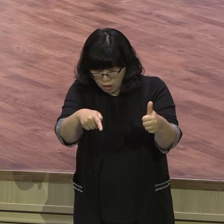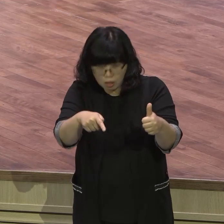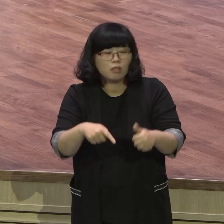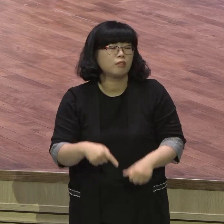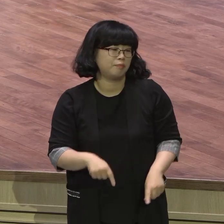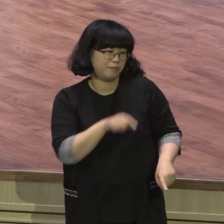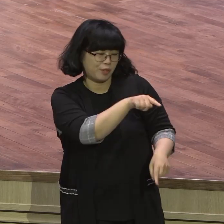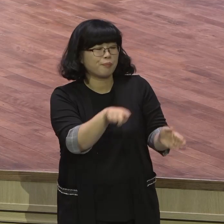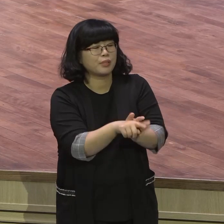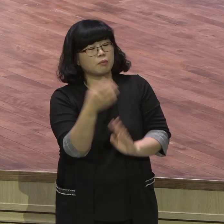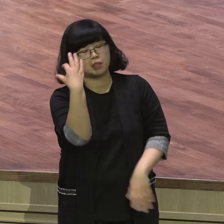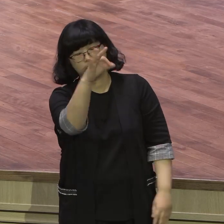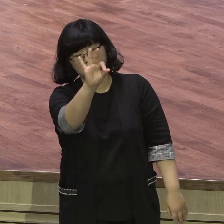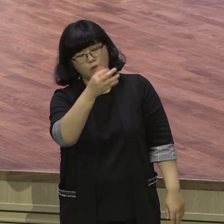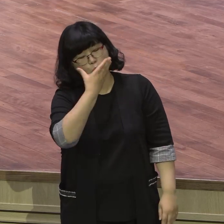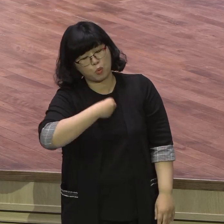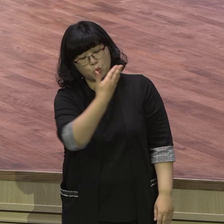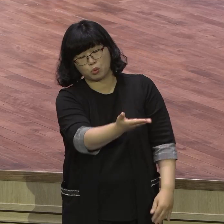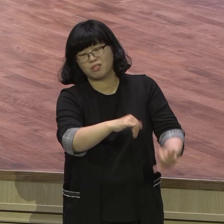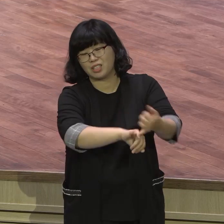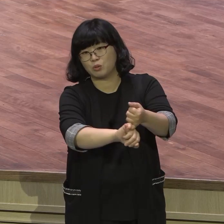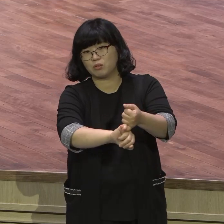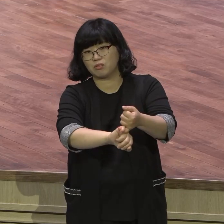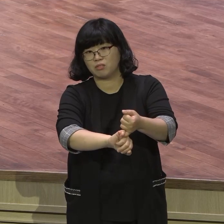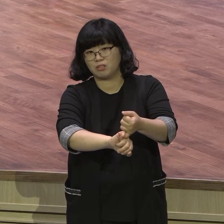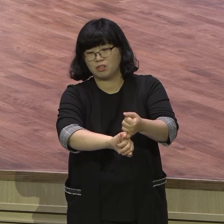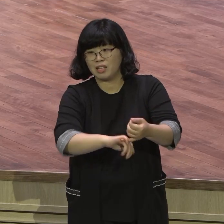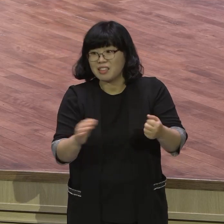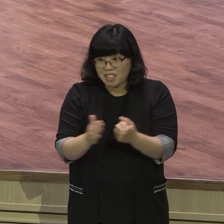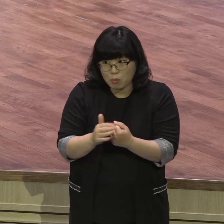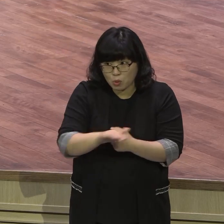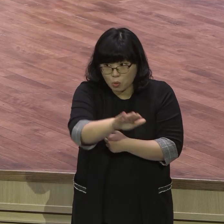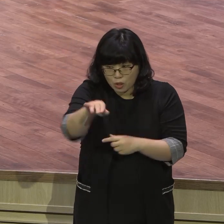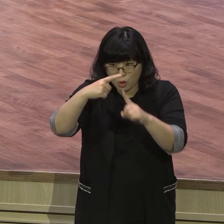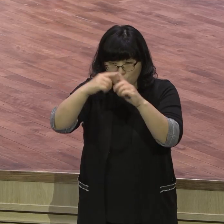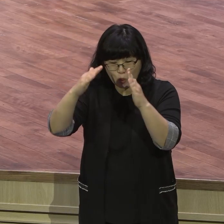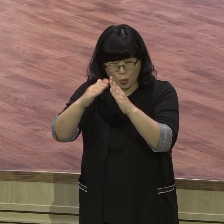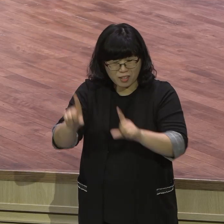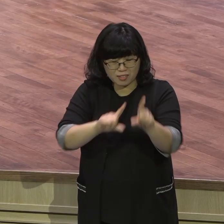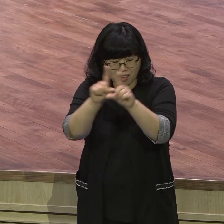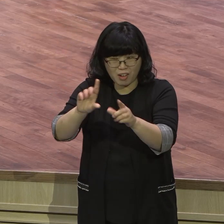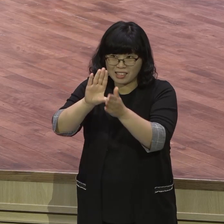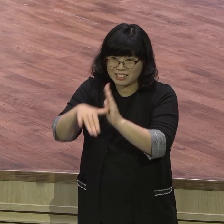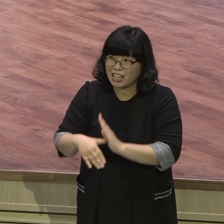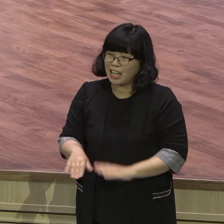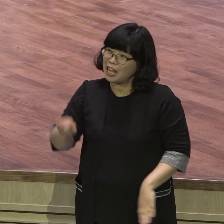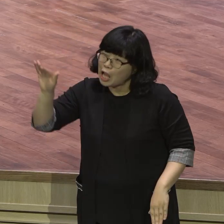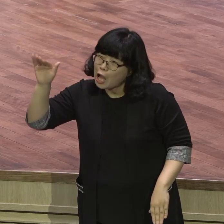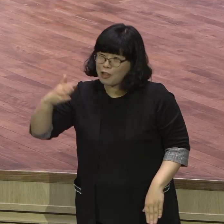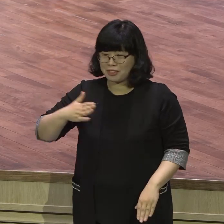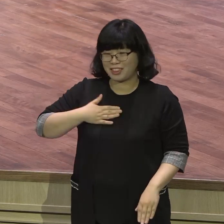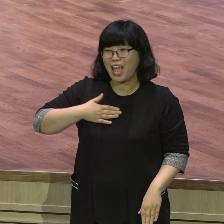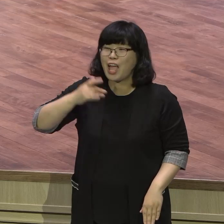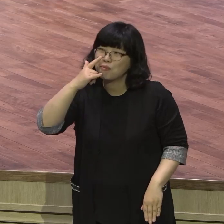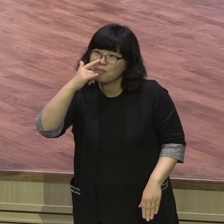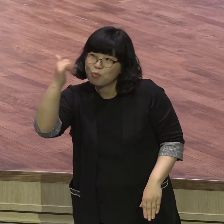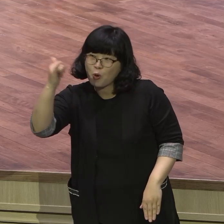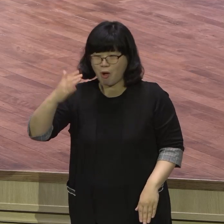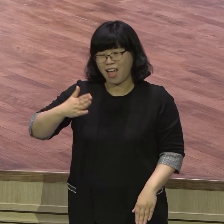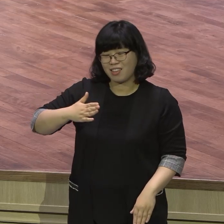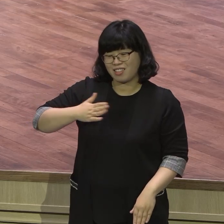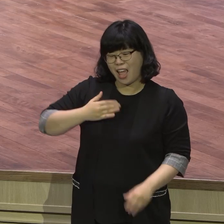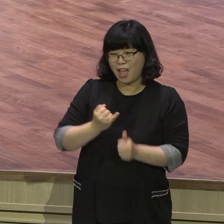부모님이 그래서 내 친구와 내가 친한 사람이 내 형제가 신앙생활이란요 부부사회가 상관없어요